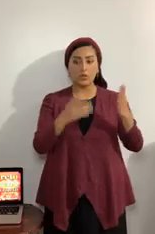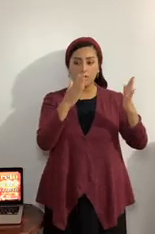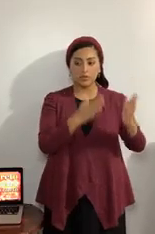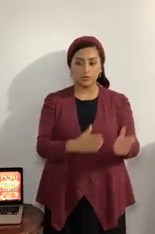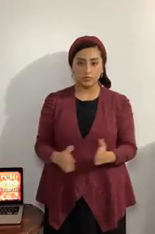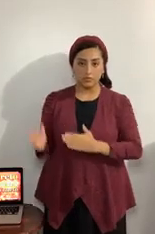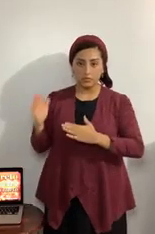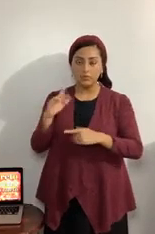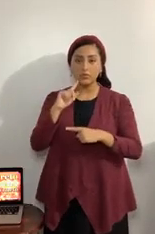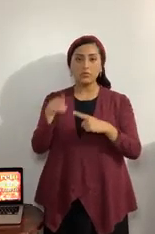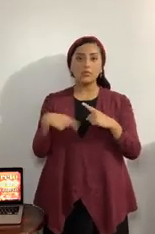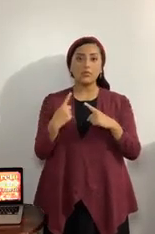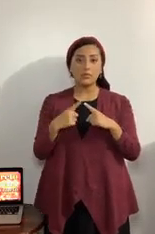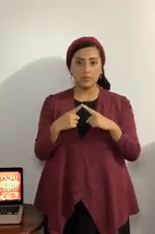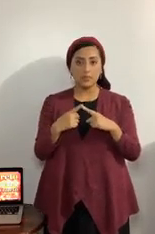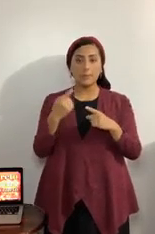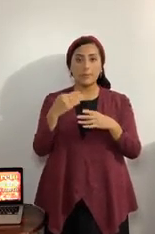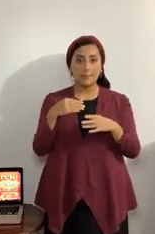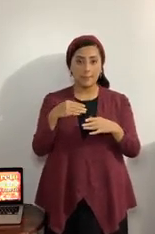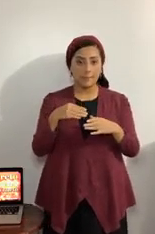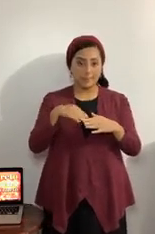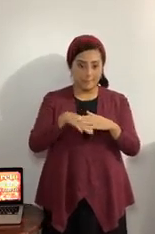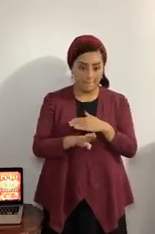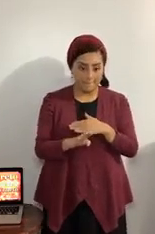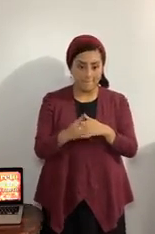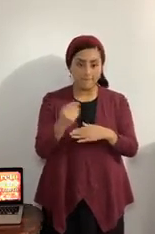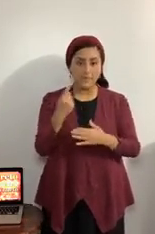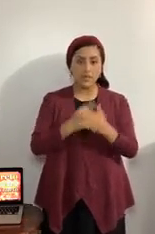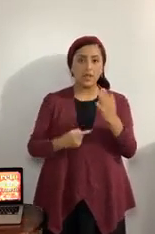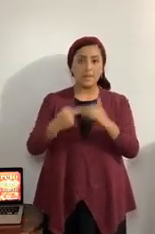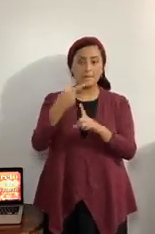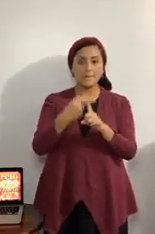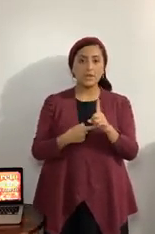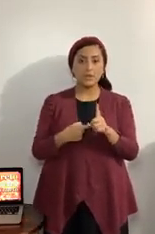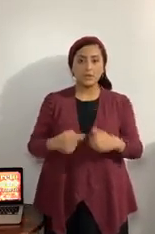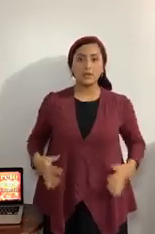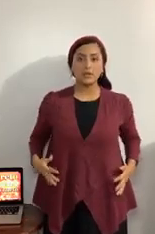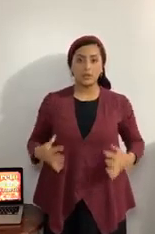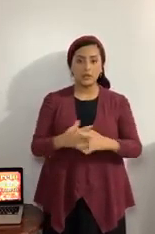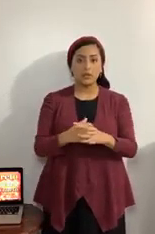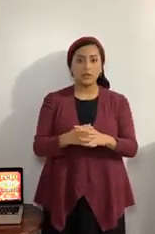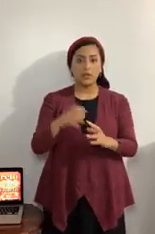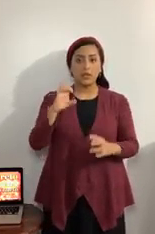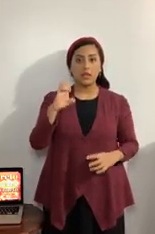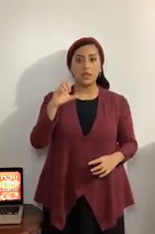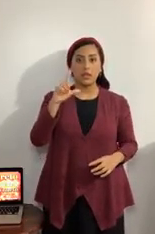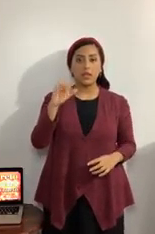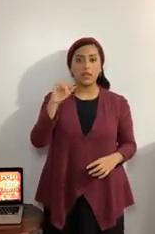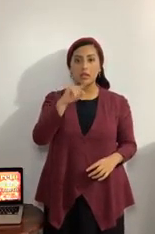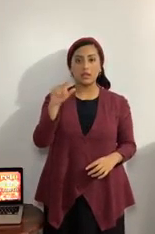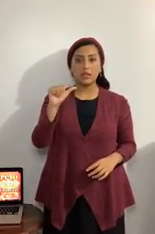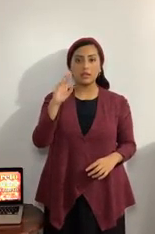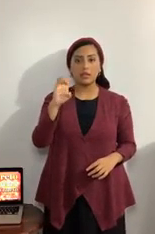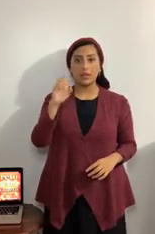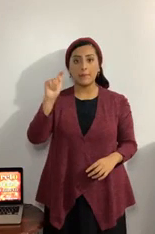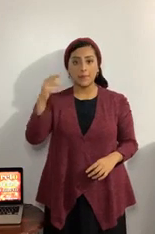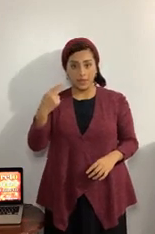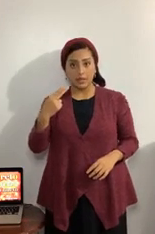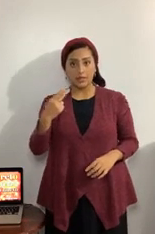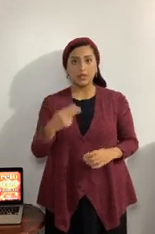cuándo tocaba entrar y en qué mes quedó embarazada Elizabeth, en qué mes que dio a luz a Yohanan.